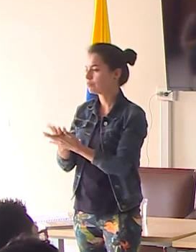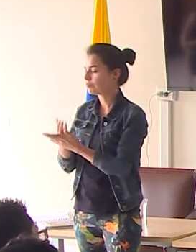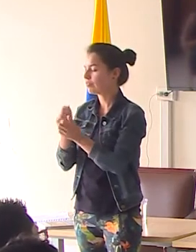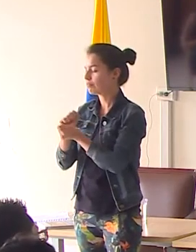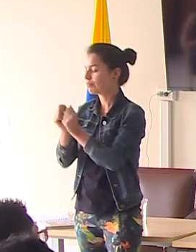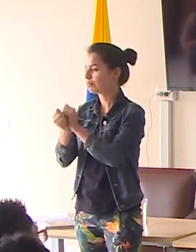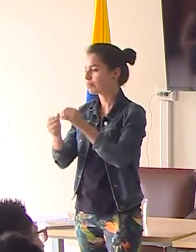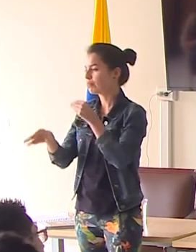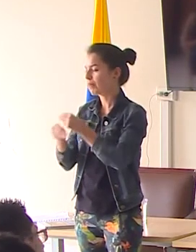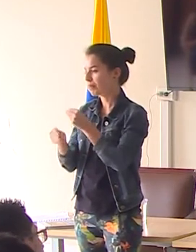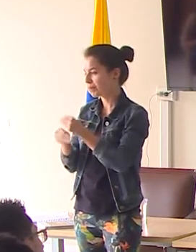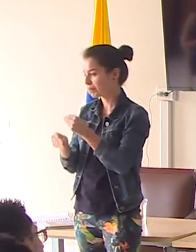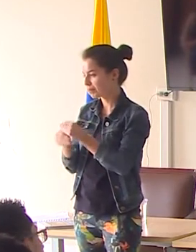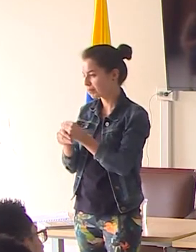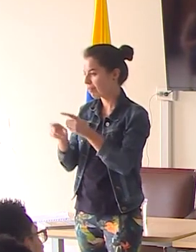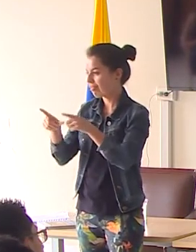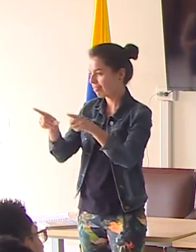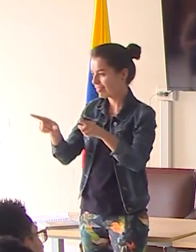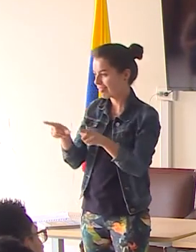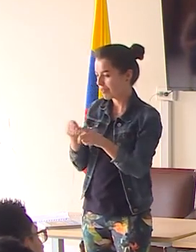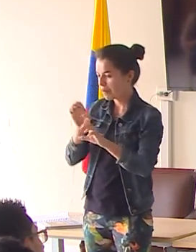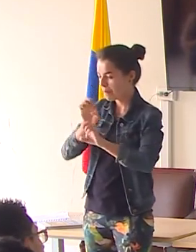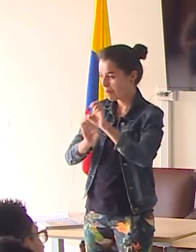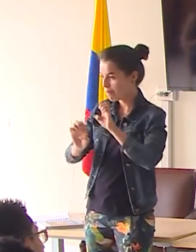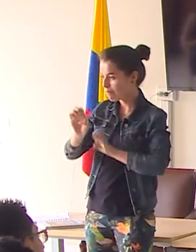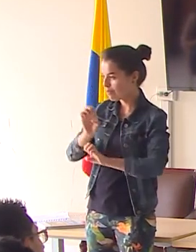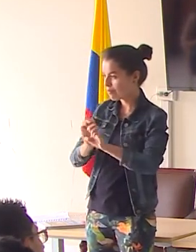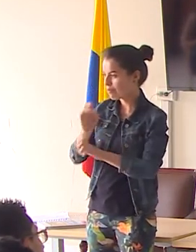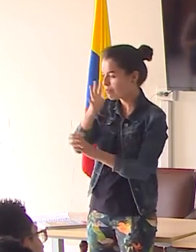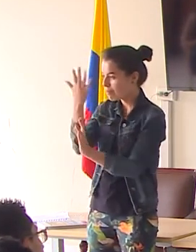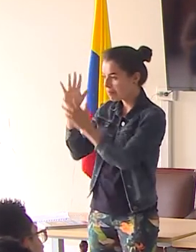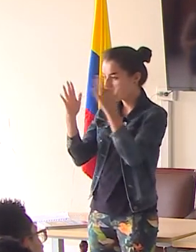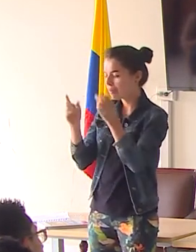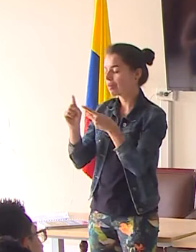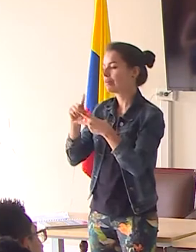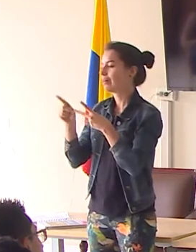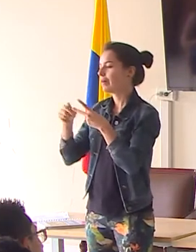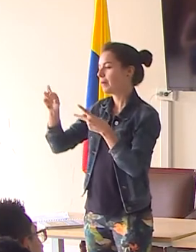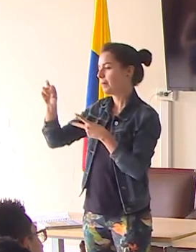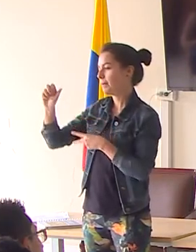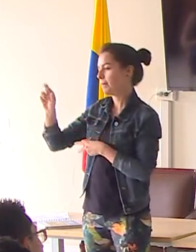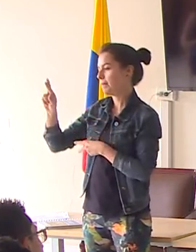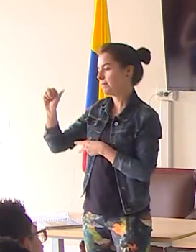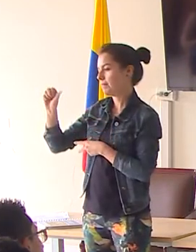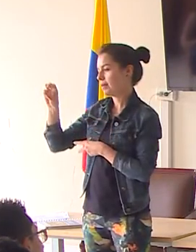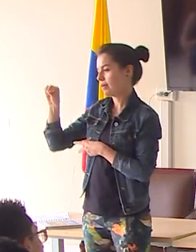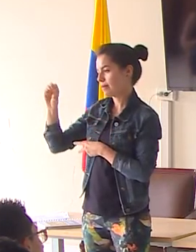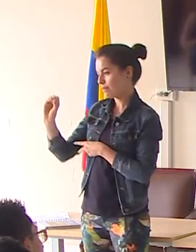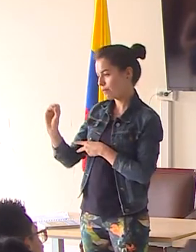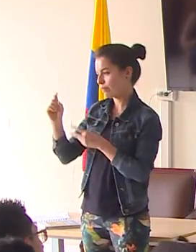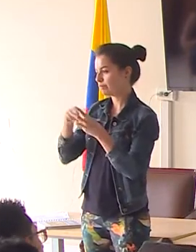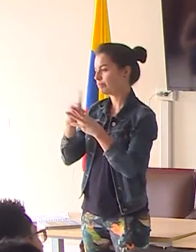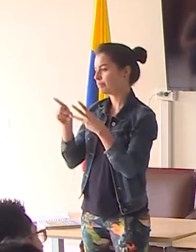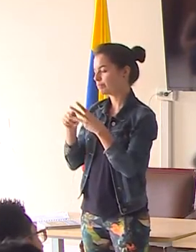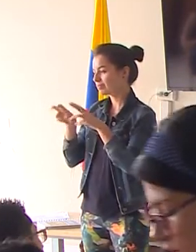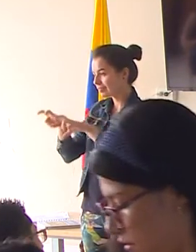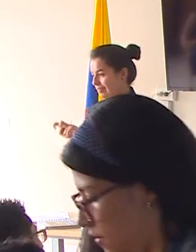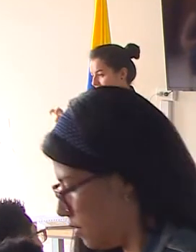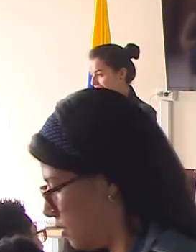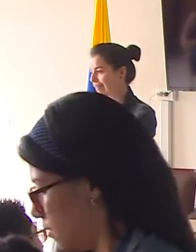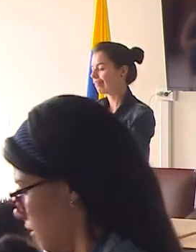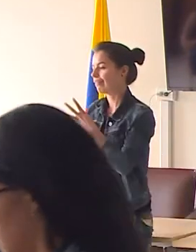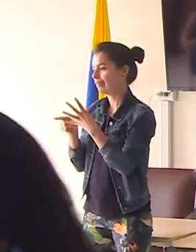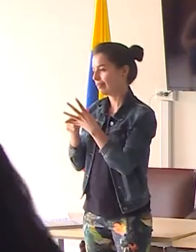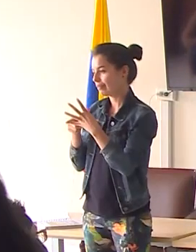áreas de reservas de los cerros orientales áreas de páramo áreas de reserva agrícola otras áreas de